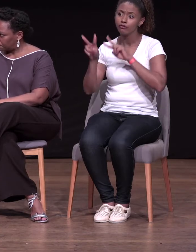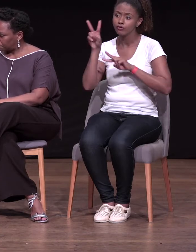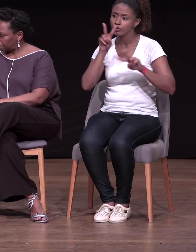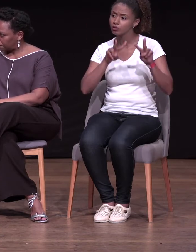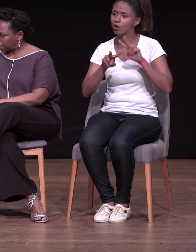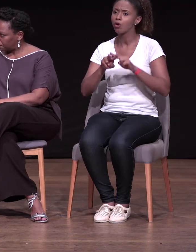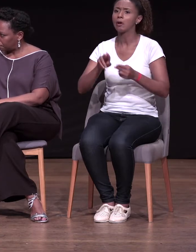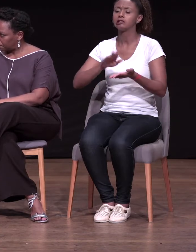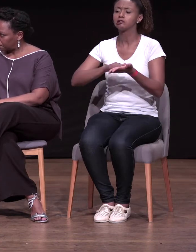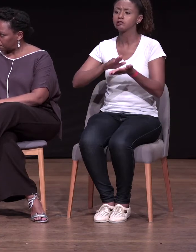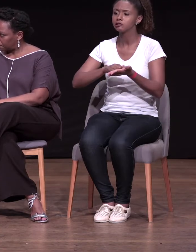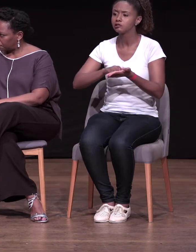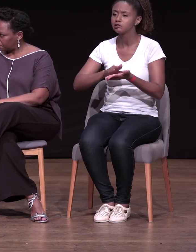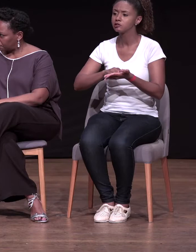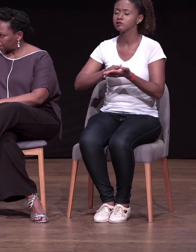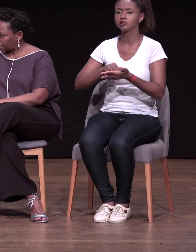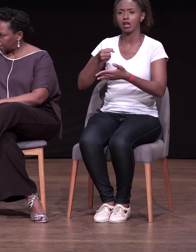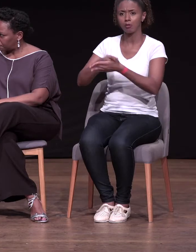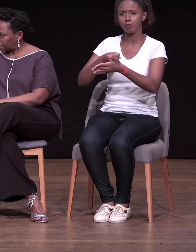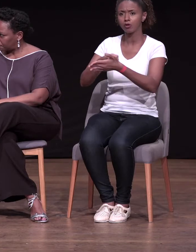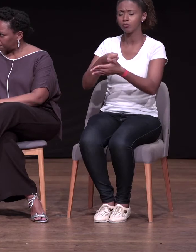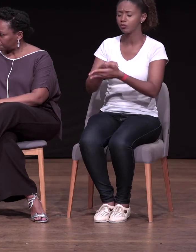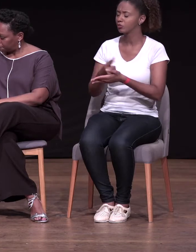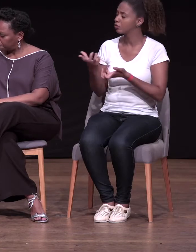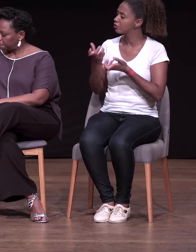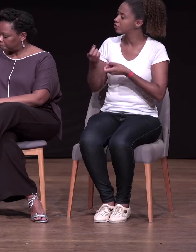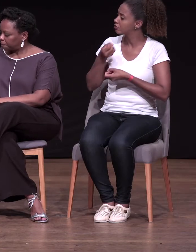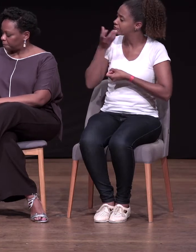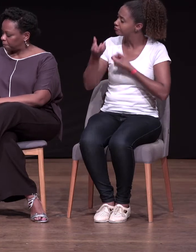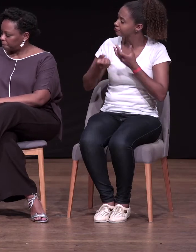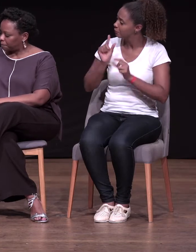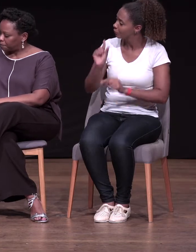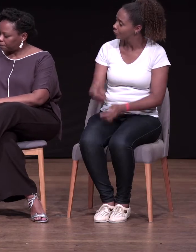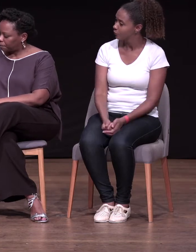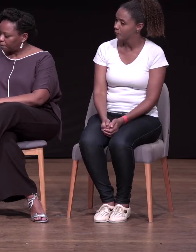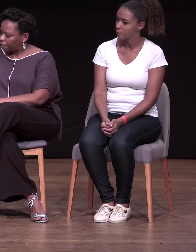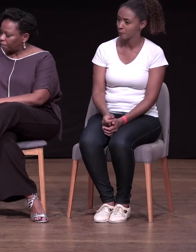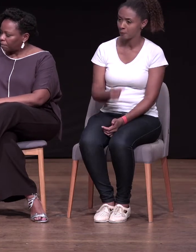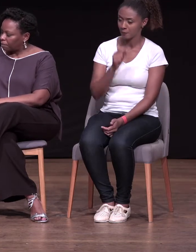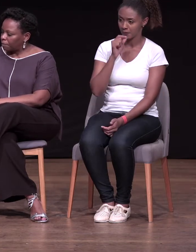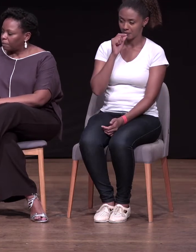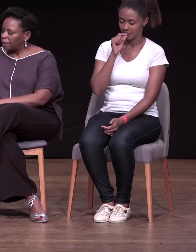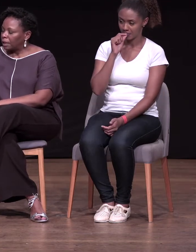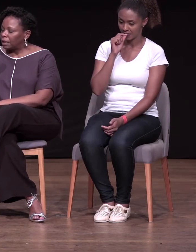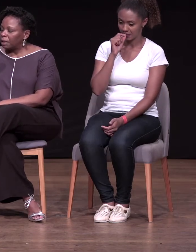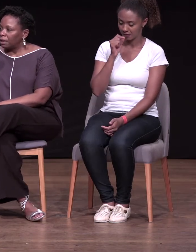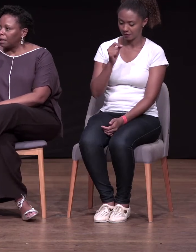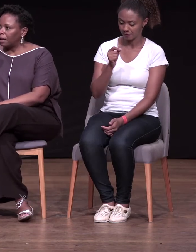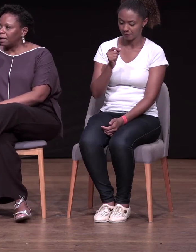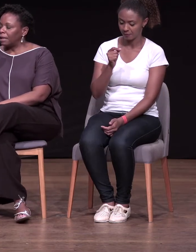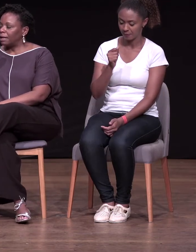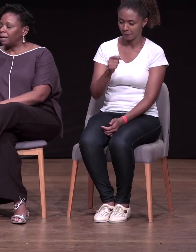movimentos sociais ou pela militância em si? Queria que você falasse um pouquinho.